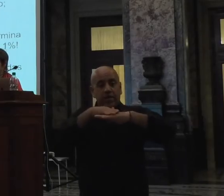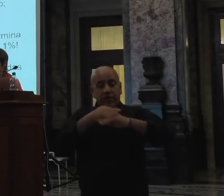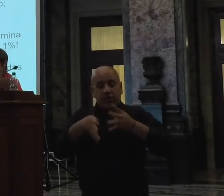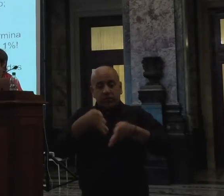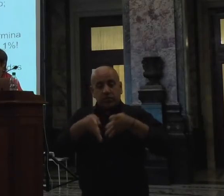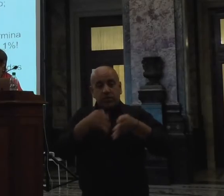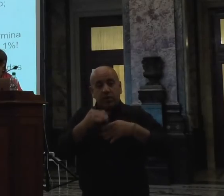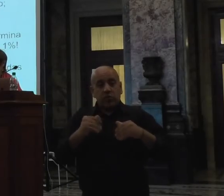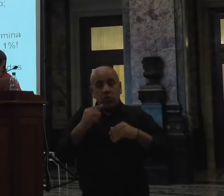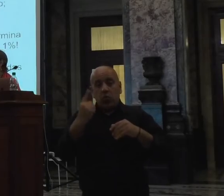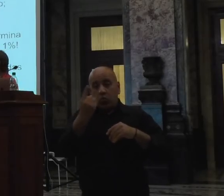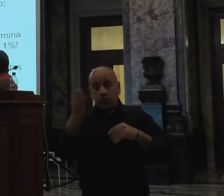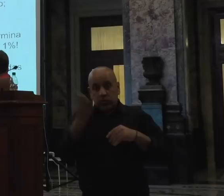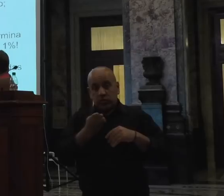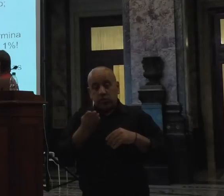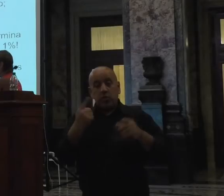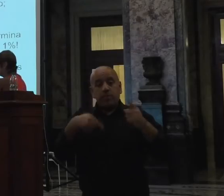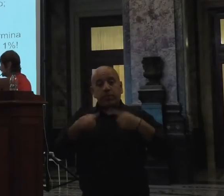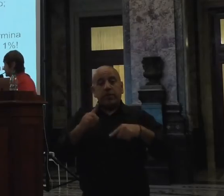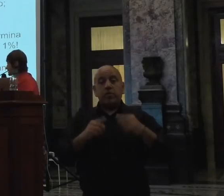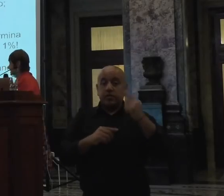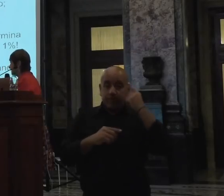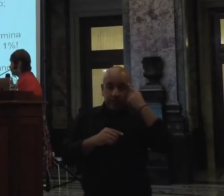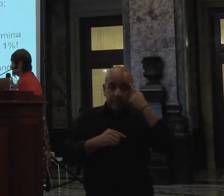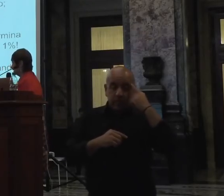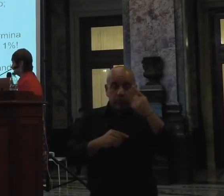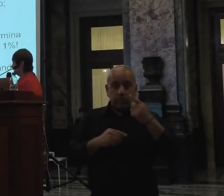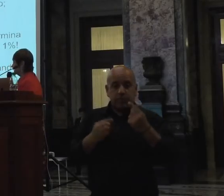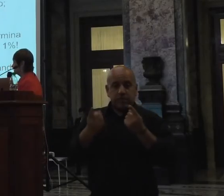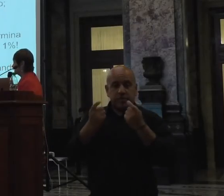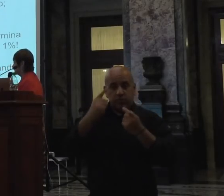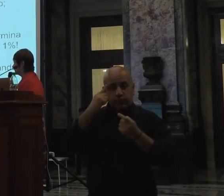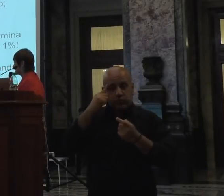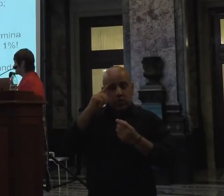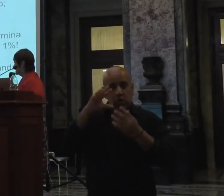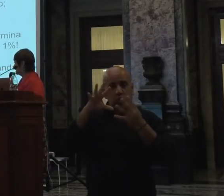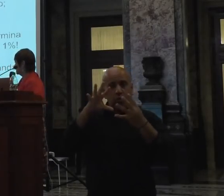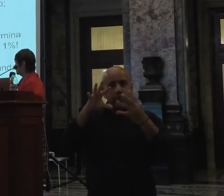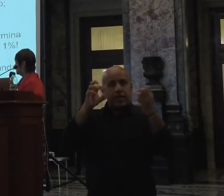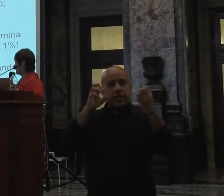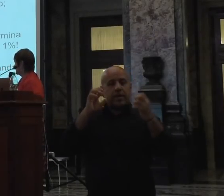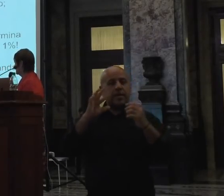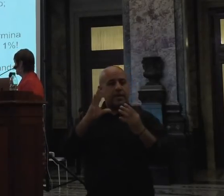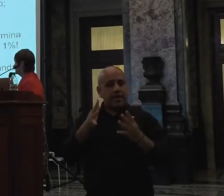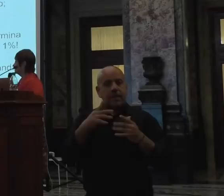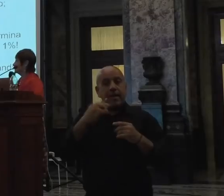1%. Ahora, si pensamos esto, entonces necesitamos entender que el cerebro necesita distribuir la energía